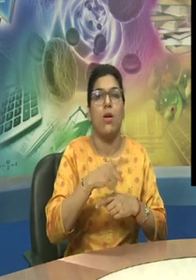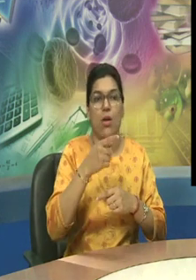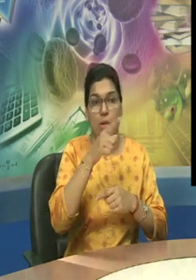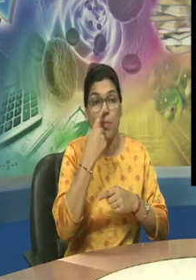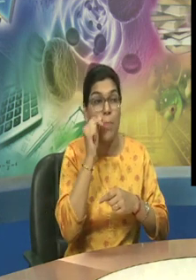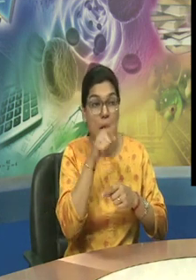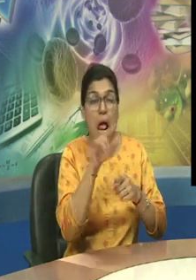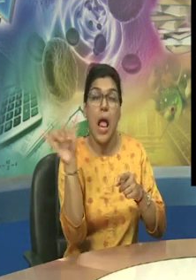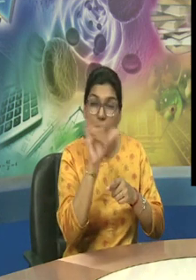तथा